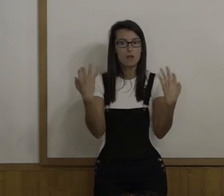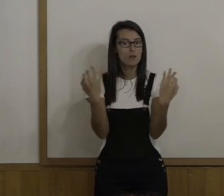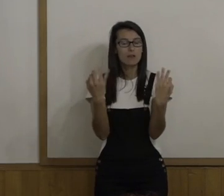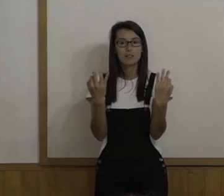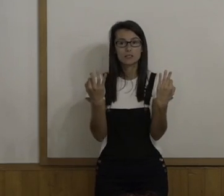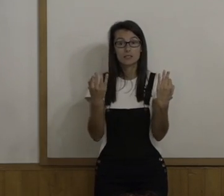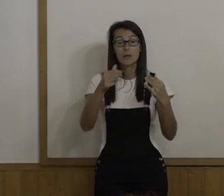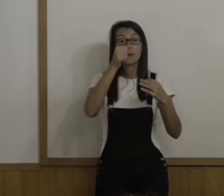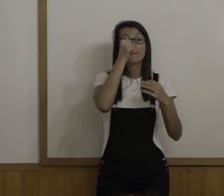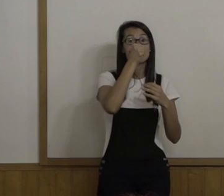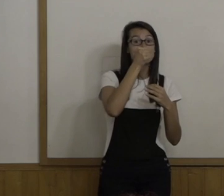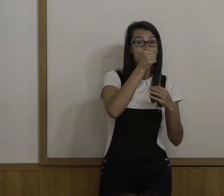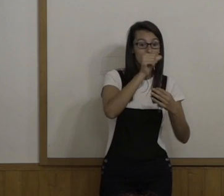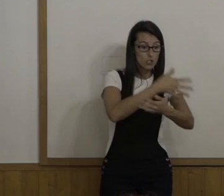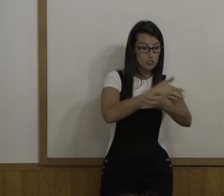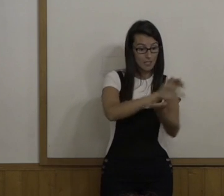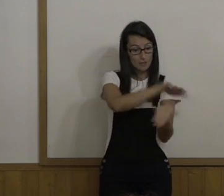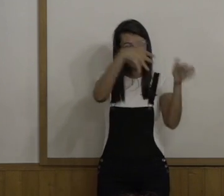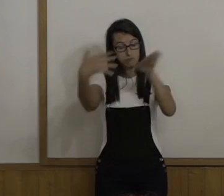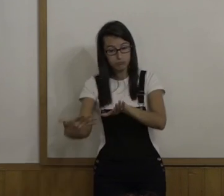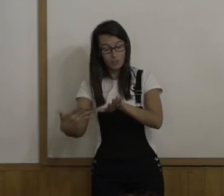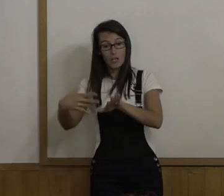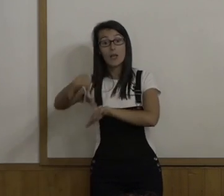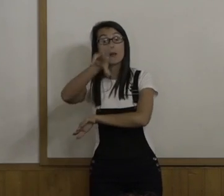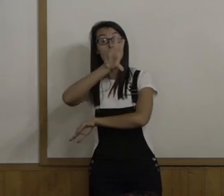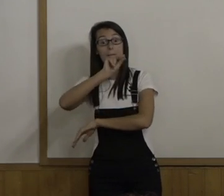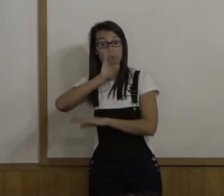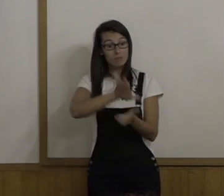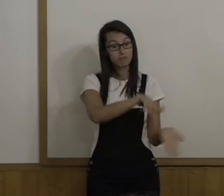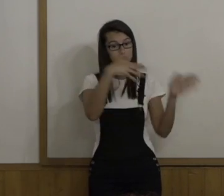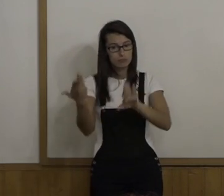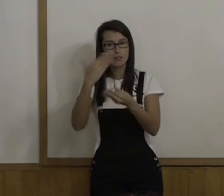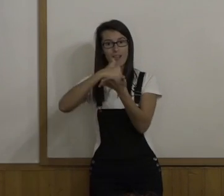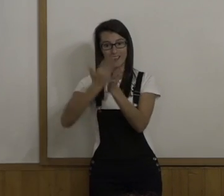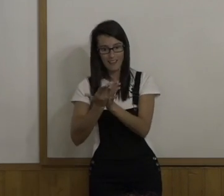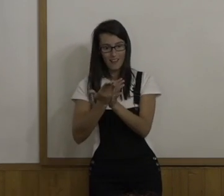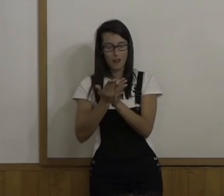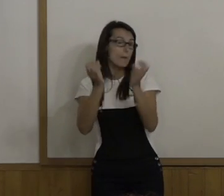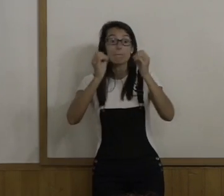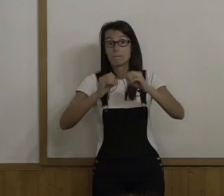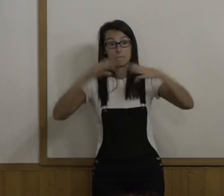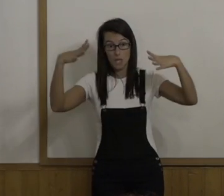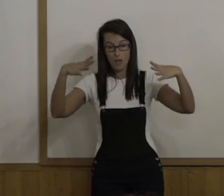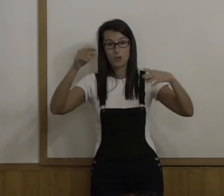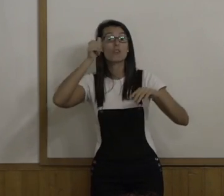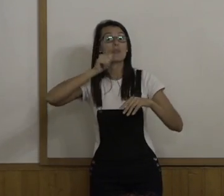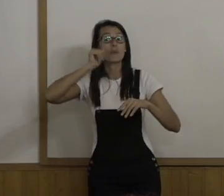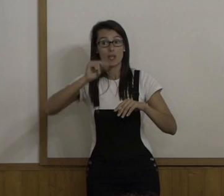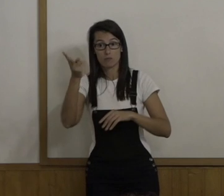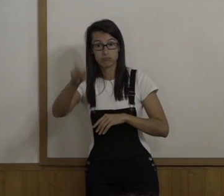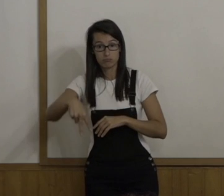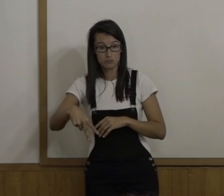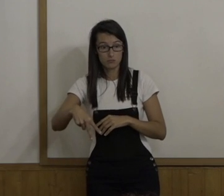el vino se convirtió en sangre y el pan se convirtió en carne. Ese fue el milagro de Ocebreiro. Que